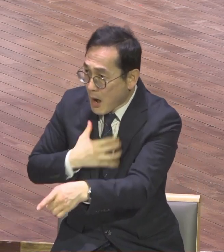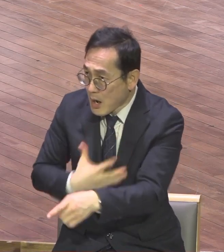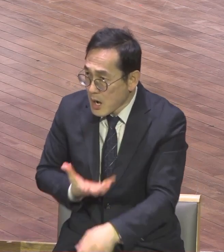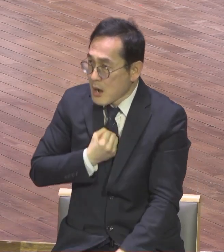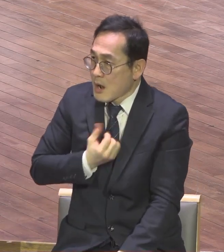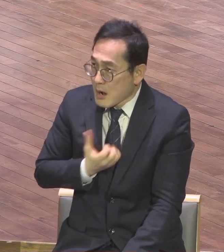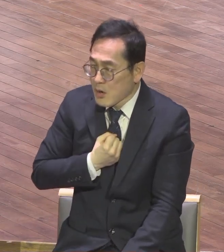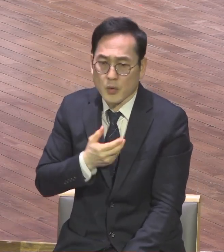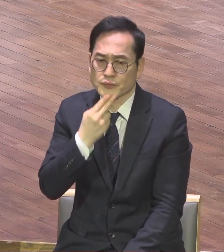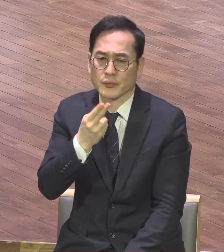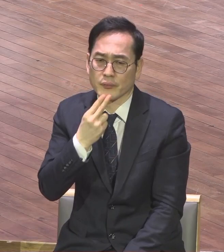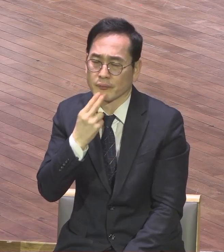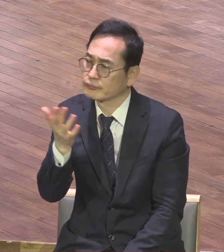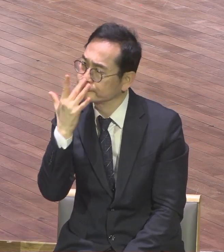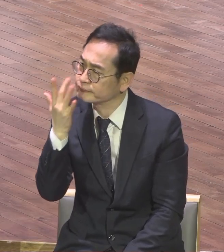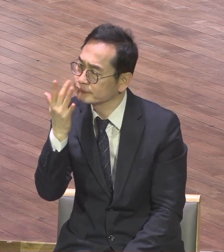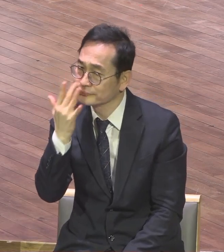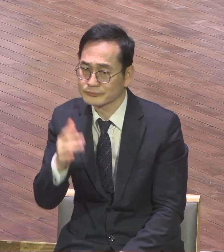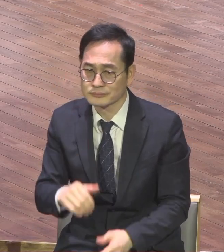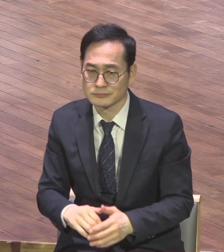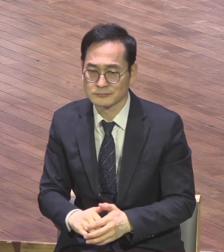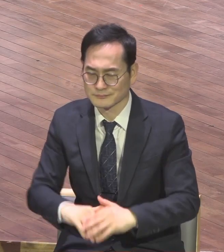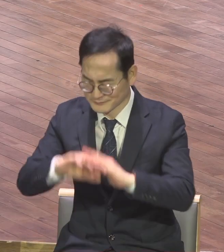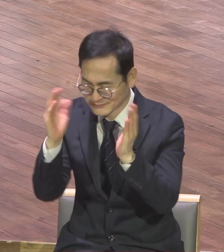않고 모든 것 다